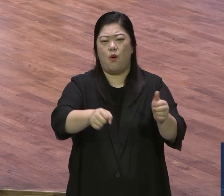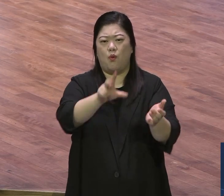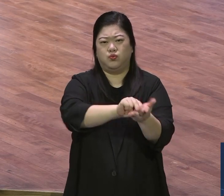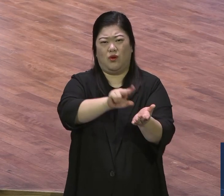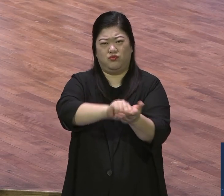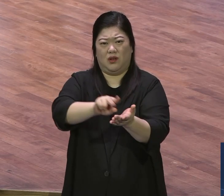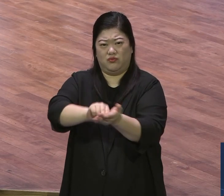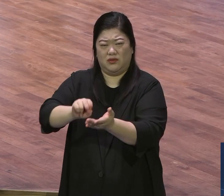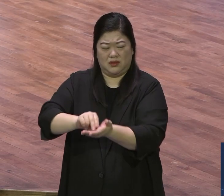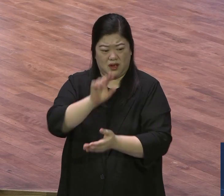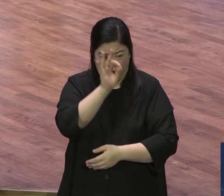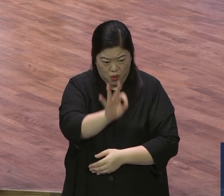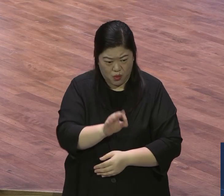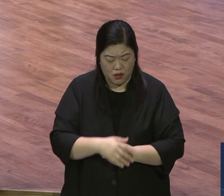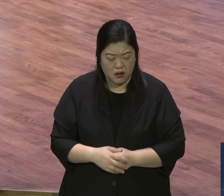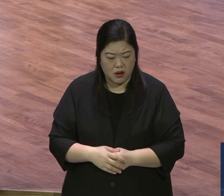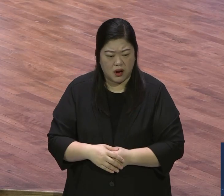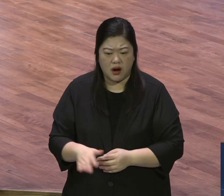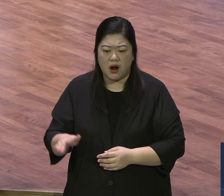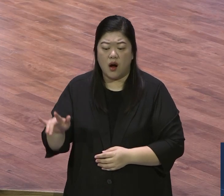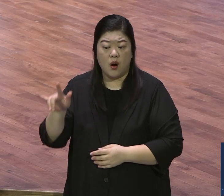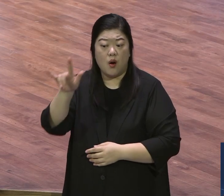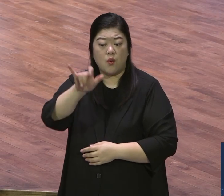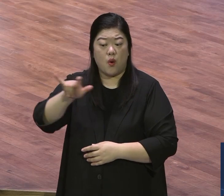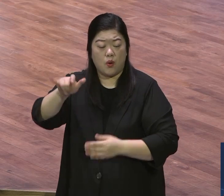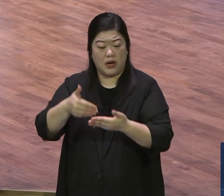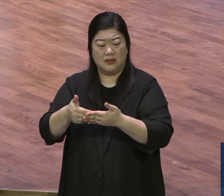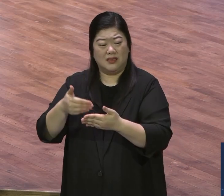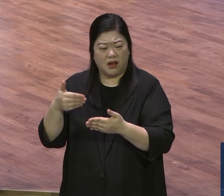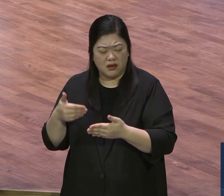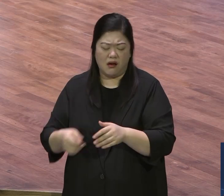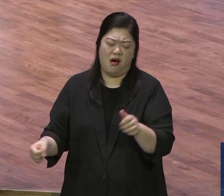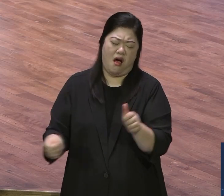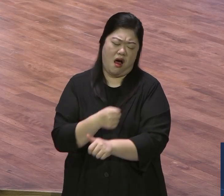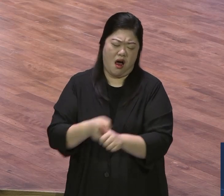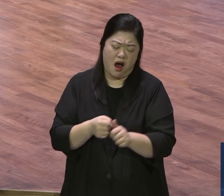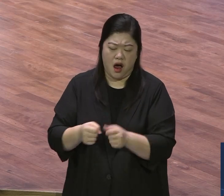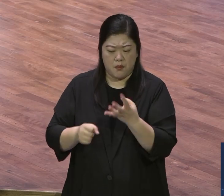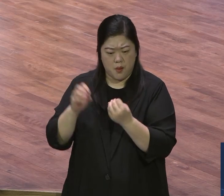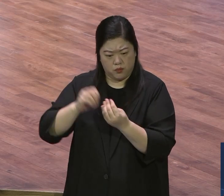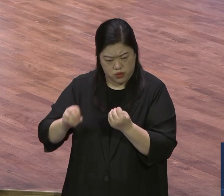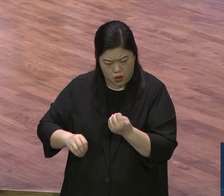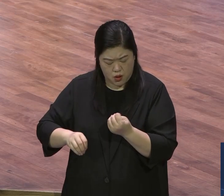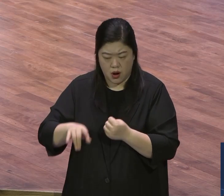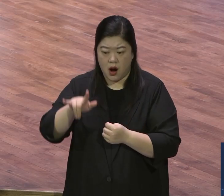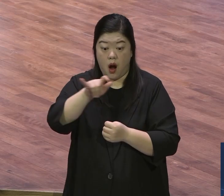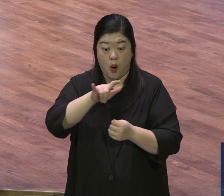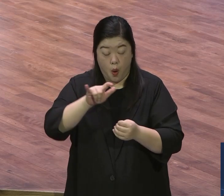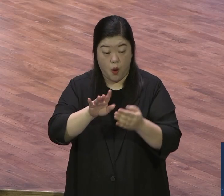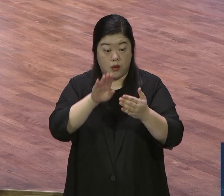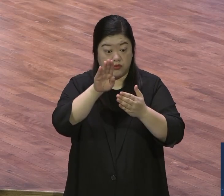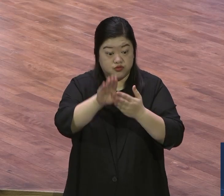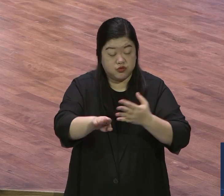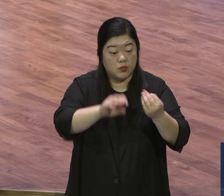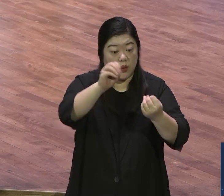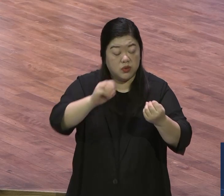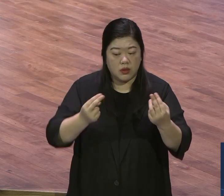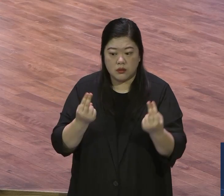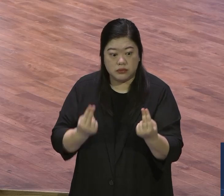계속 이것 때문에 코로나 때문에 가정에서 폭력이 더 증가했대요. 이걸 국가적으로 지금